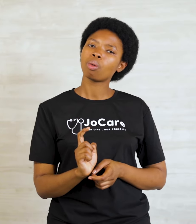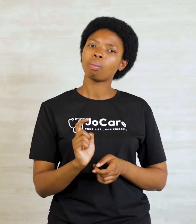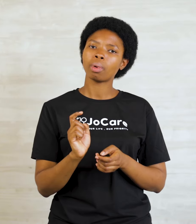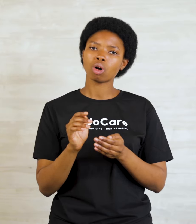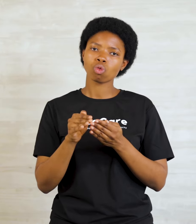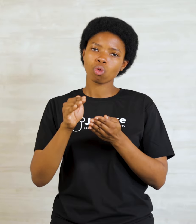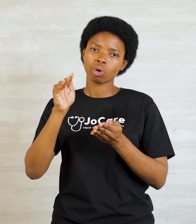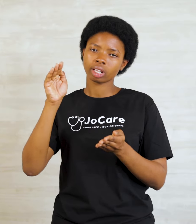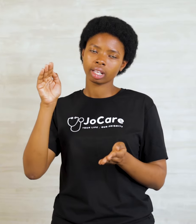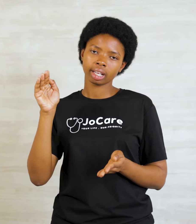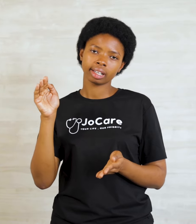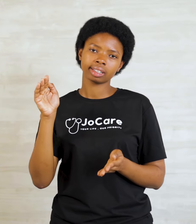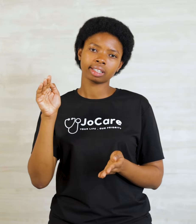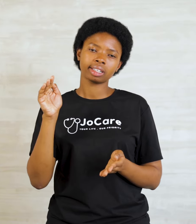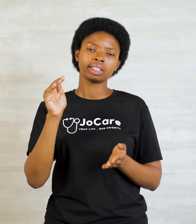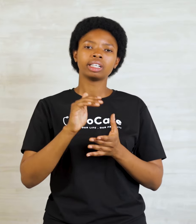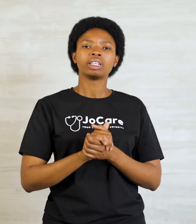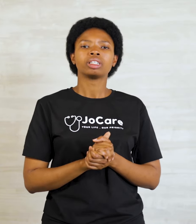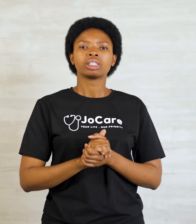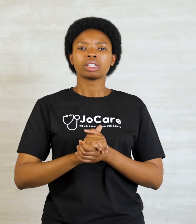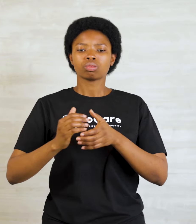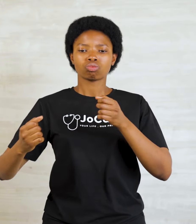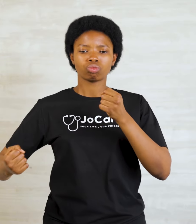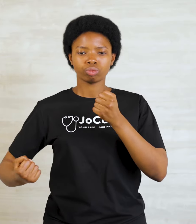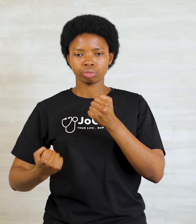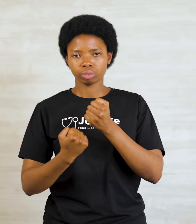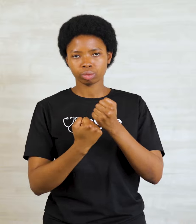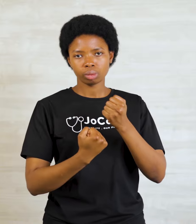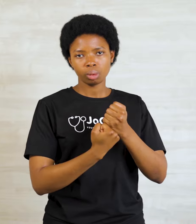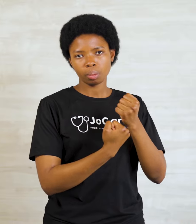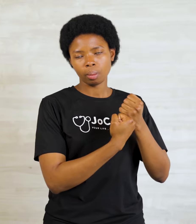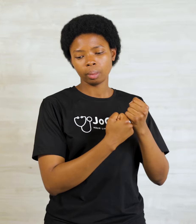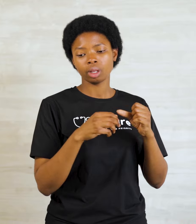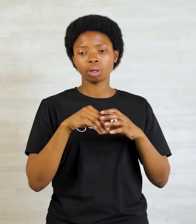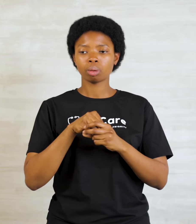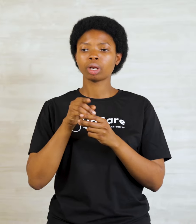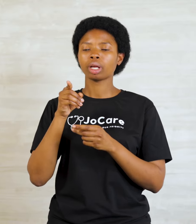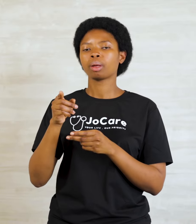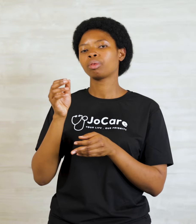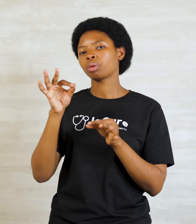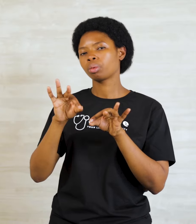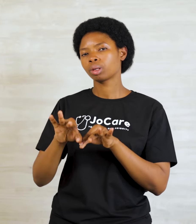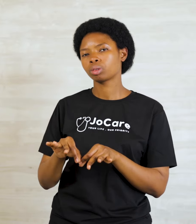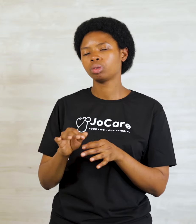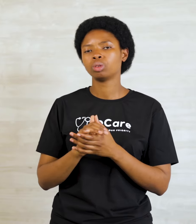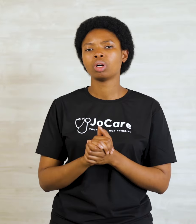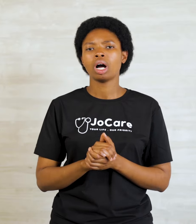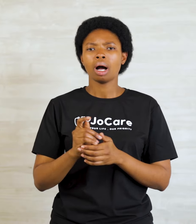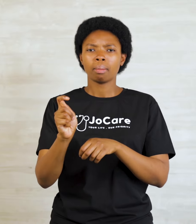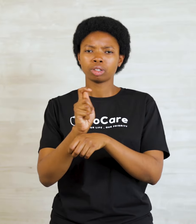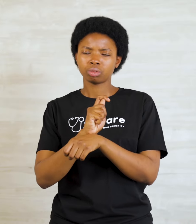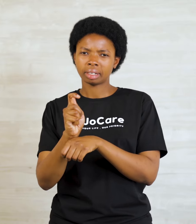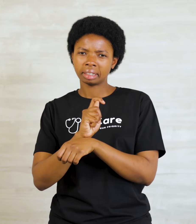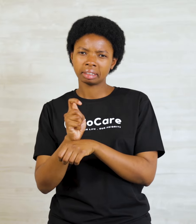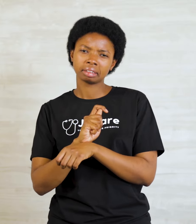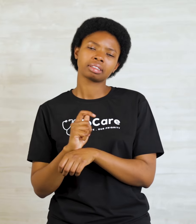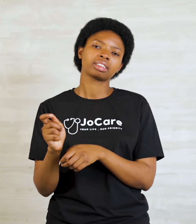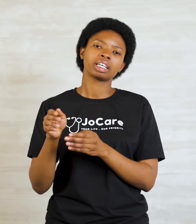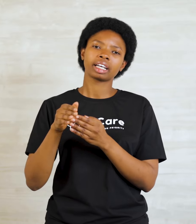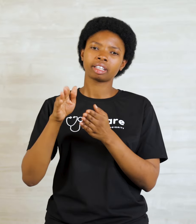nk'imari, gushora imari cyangwa gutanga inkunga muri ibyo bintu, ubukangurambaga bukiyongera, ibikoresho bikaba